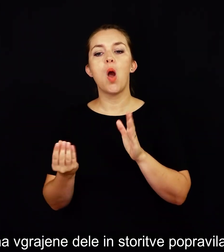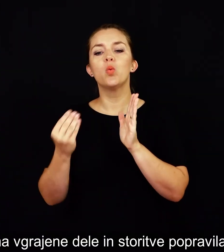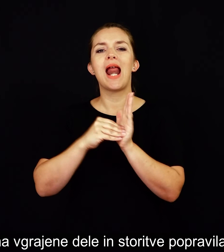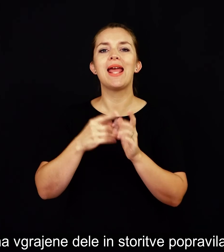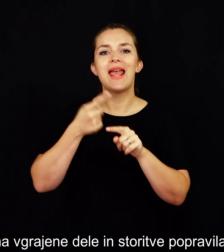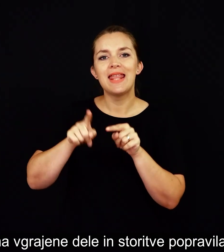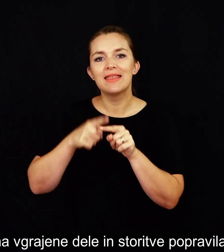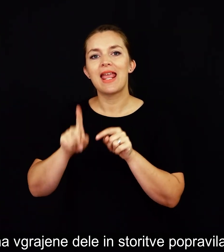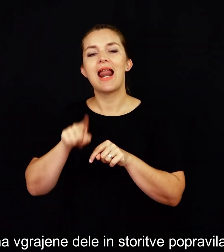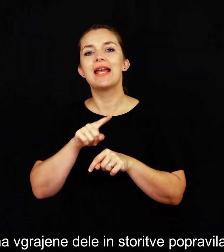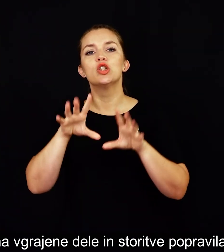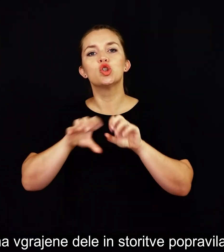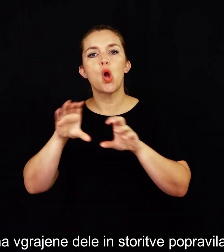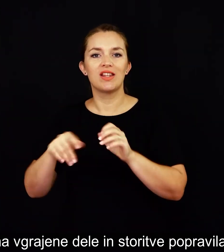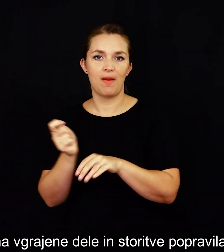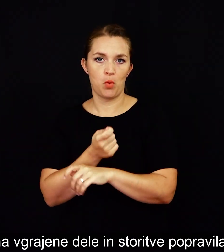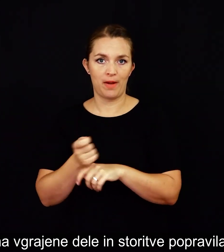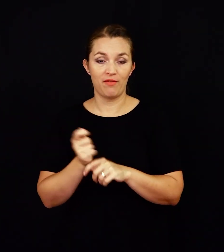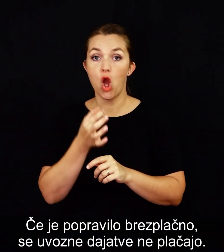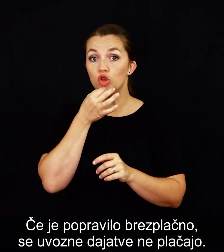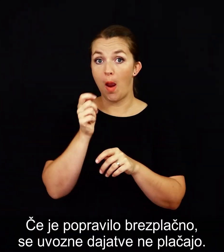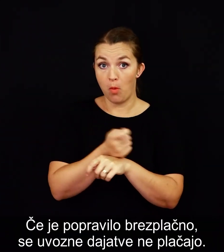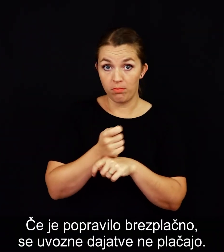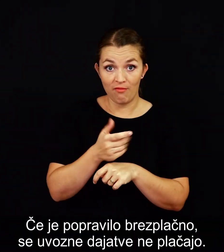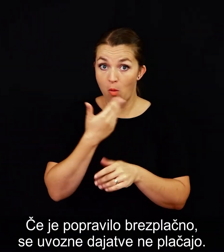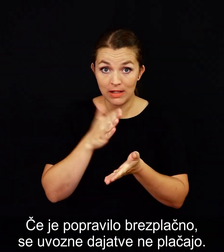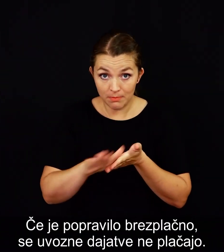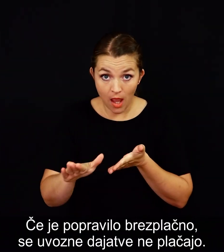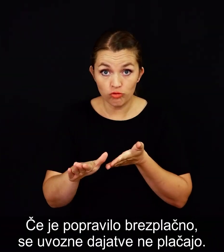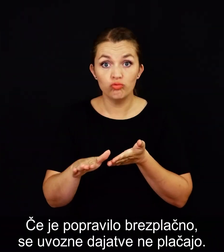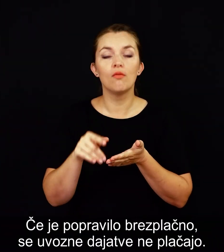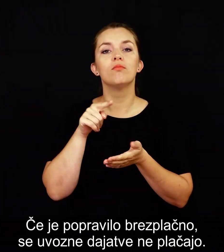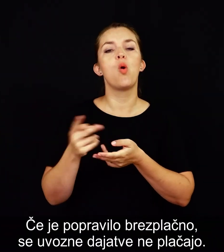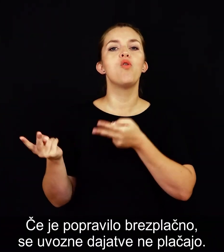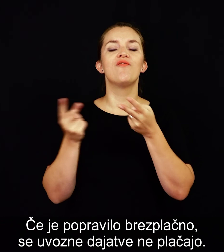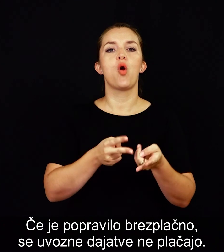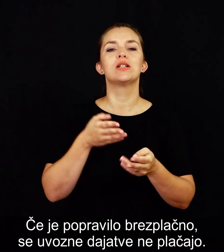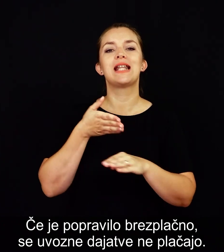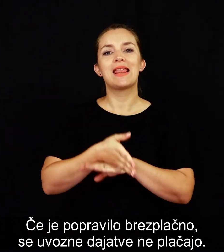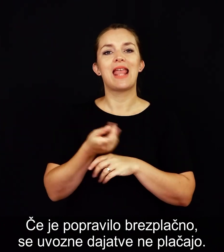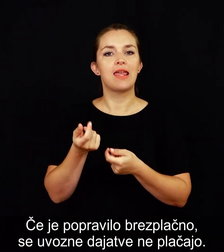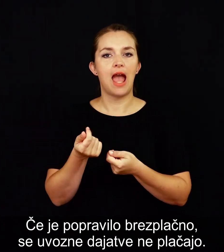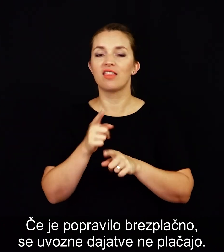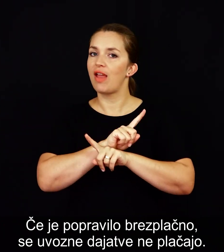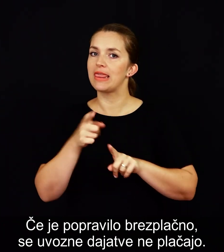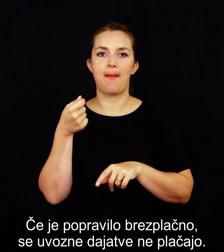in storitve popravila. Če je popravilo brezplačno, se uvozne dajatve ne plačajo.